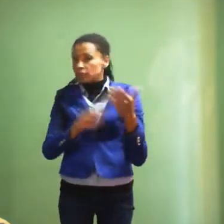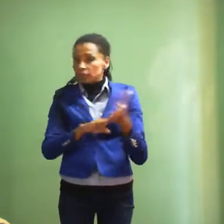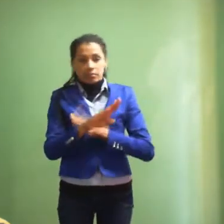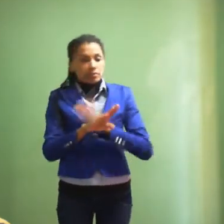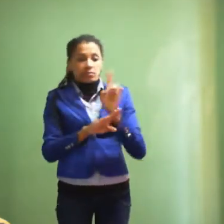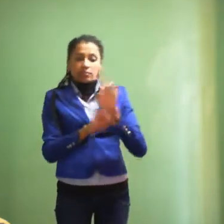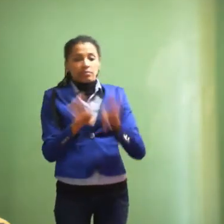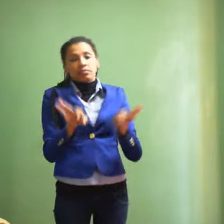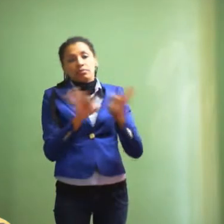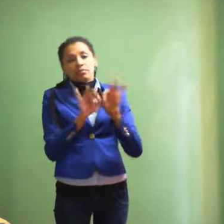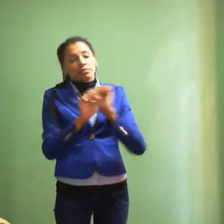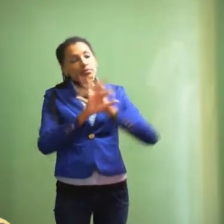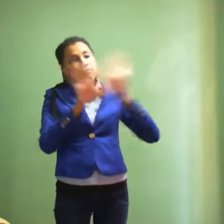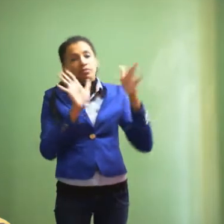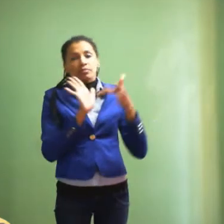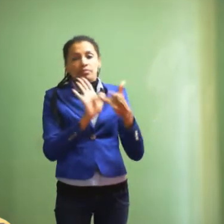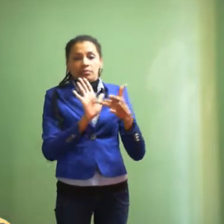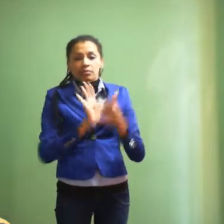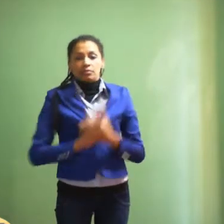que lo hicieran.